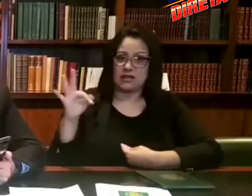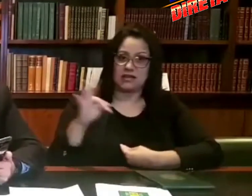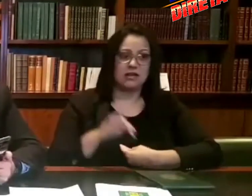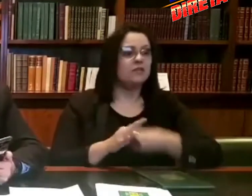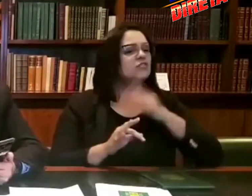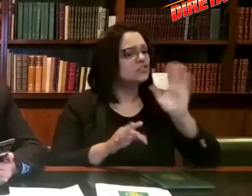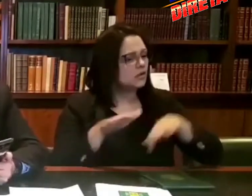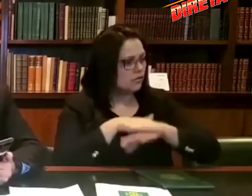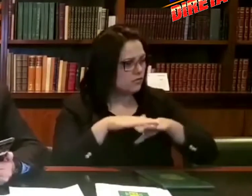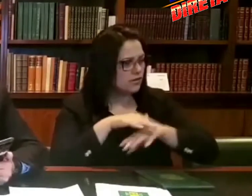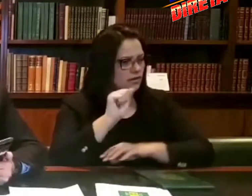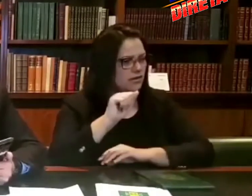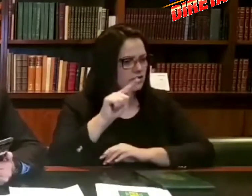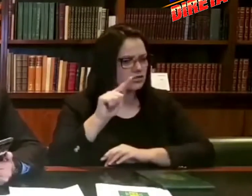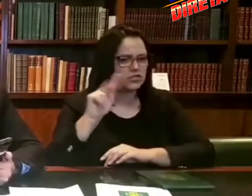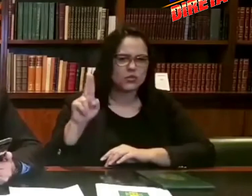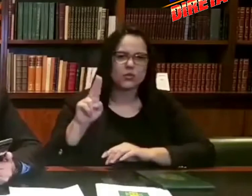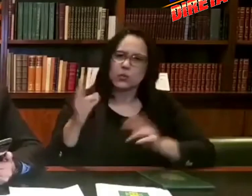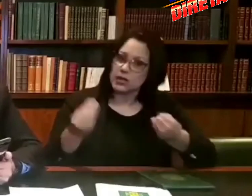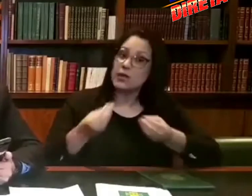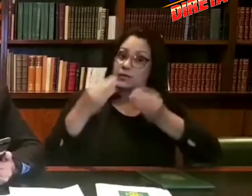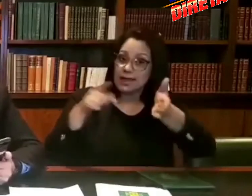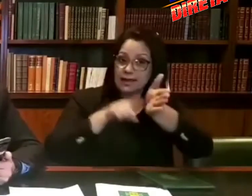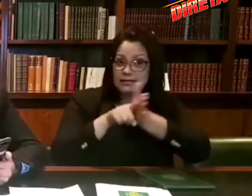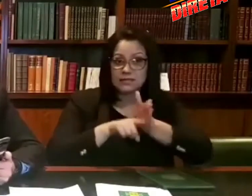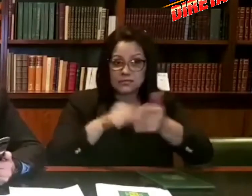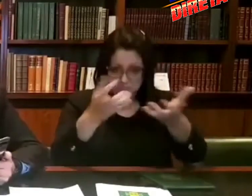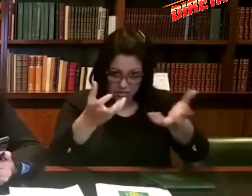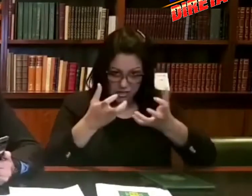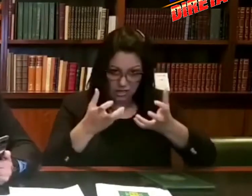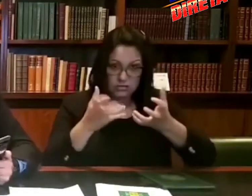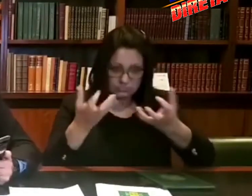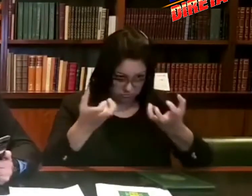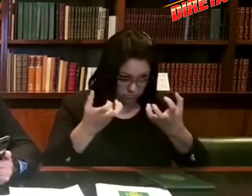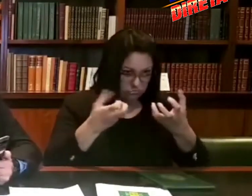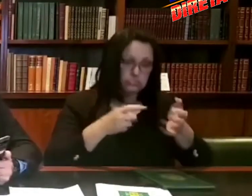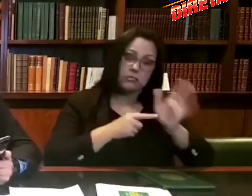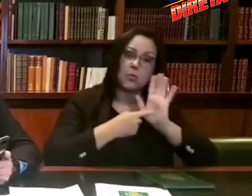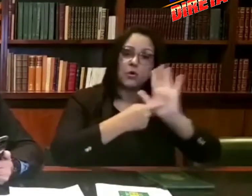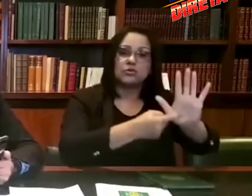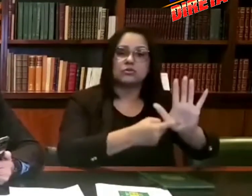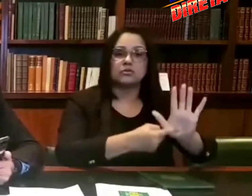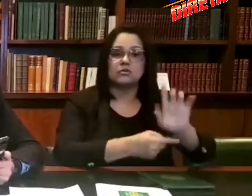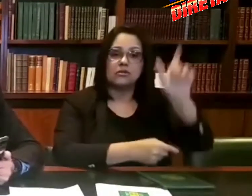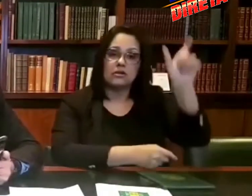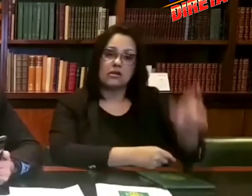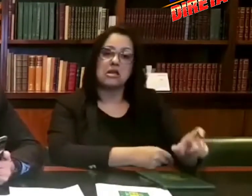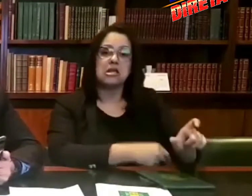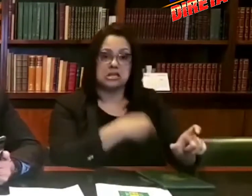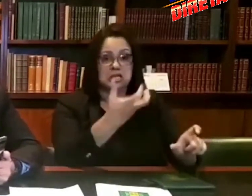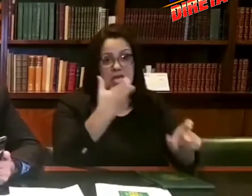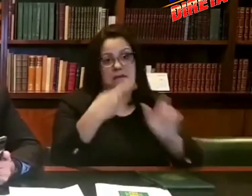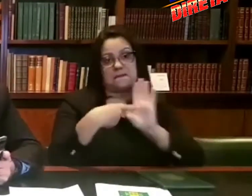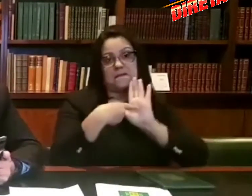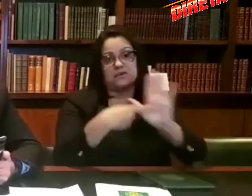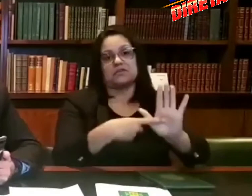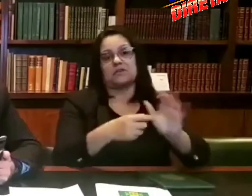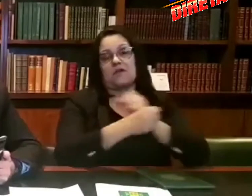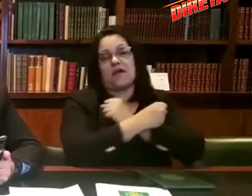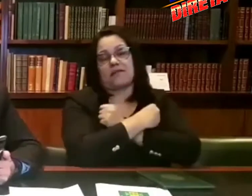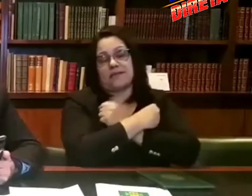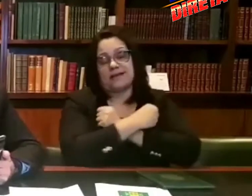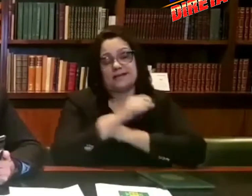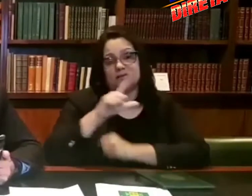com a AGU. Entregou os exames. Ó, se essa for a decisão tua, pode mostrar, sem problema nenhum. E acabou que seria a decisão dele mesmo. Um